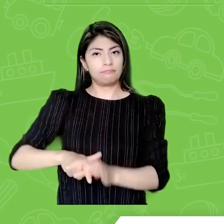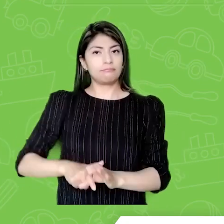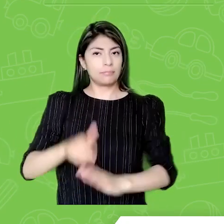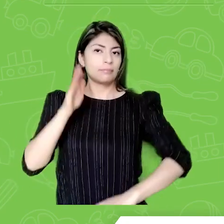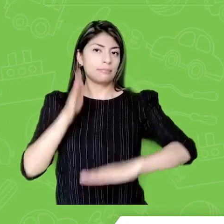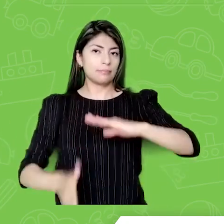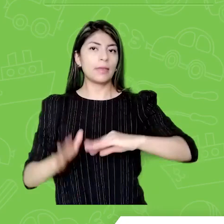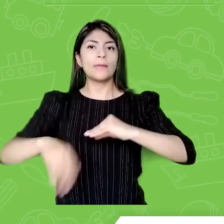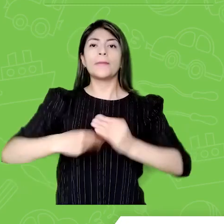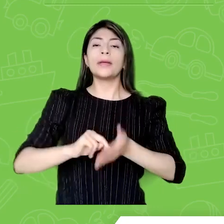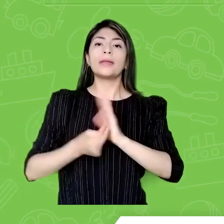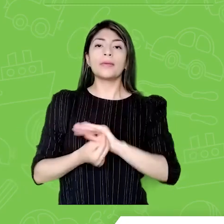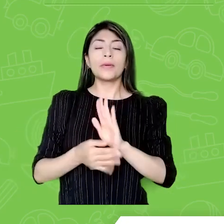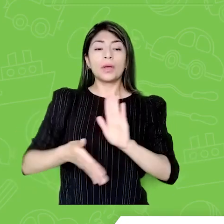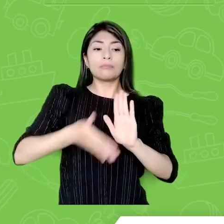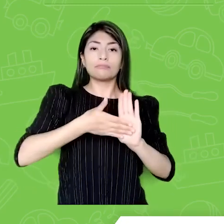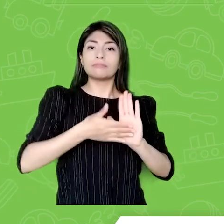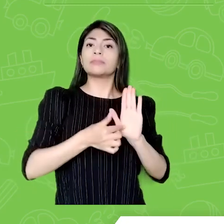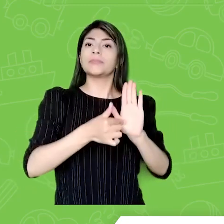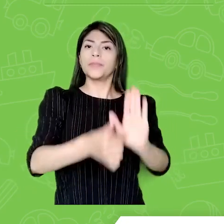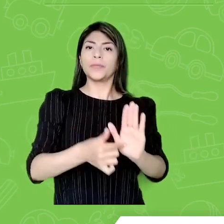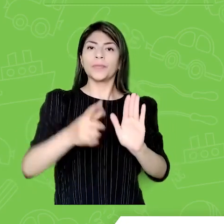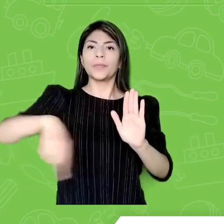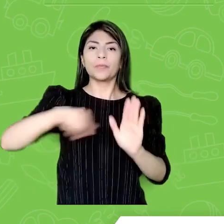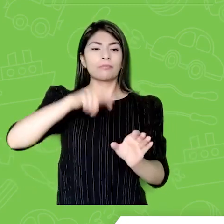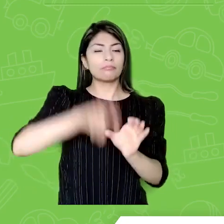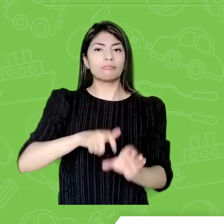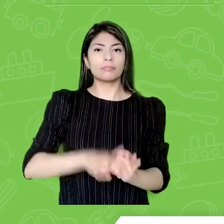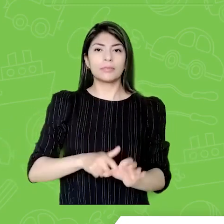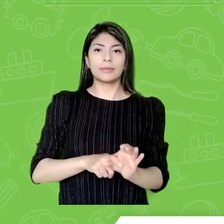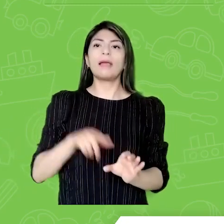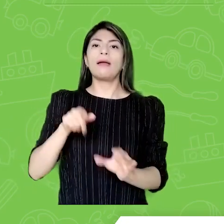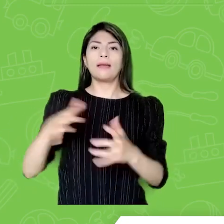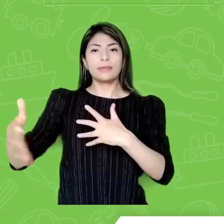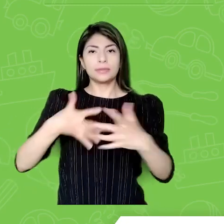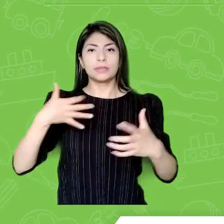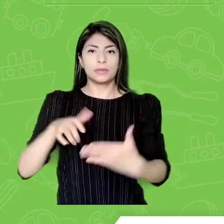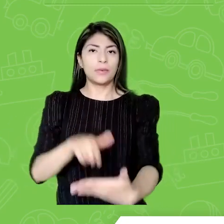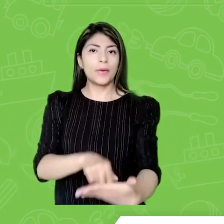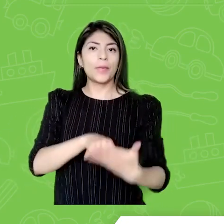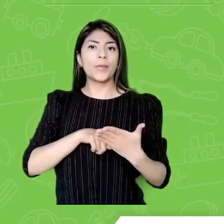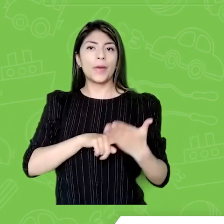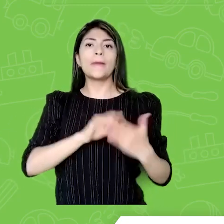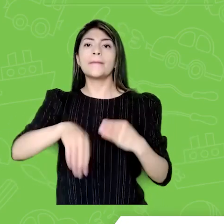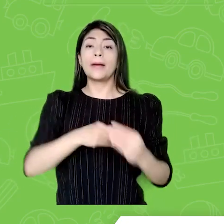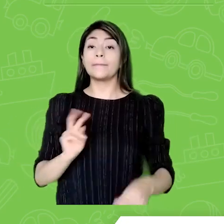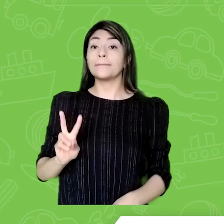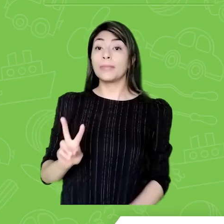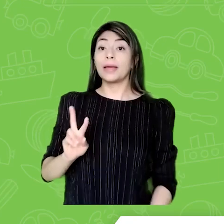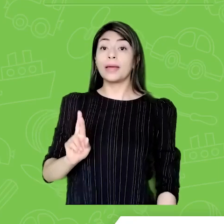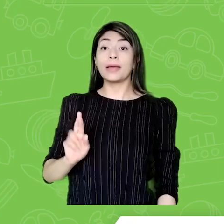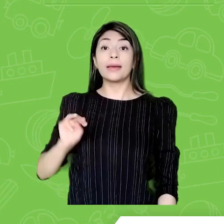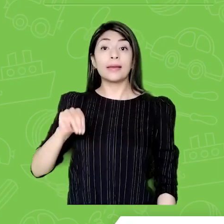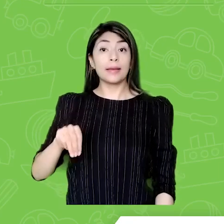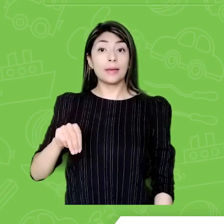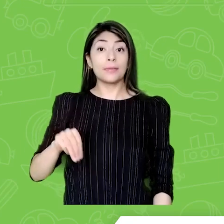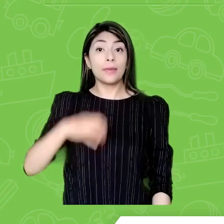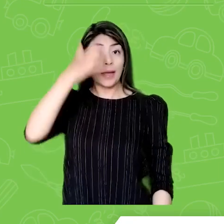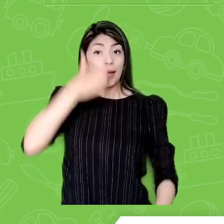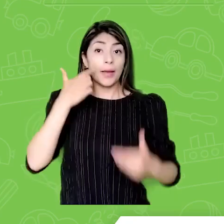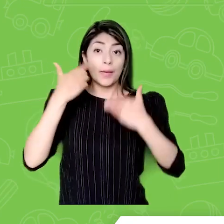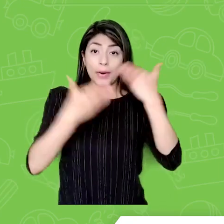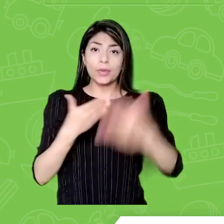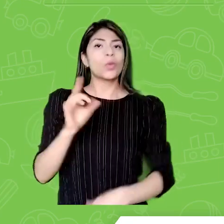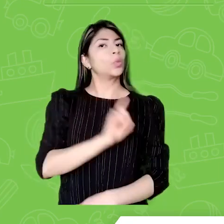inscripciones, conforme a la última constancia de inscripción generada por el sistema. Se aclara que la VRM no es una prueba ni